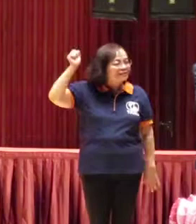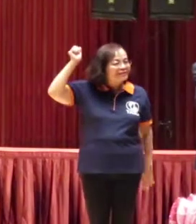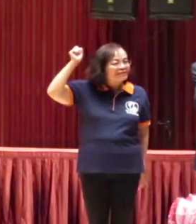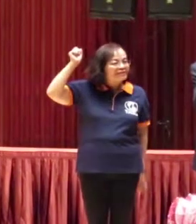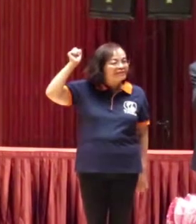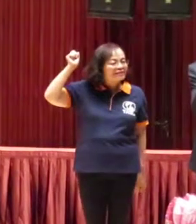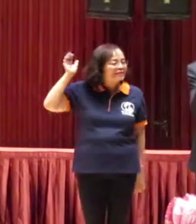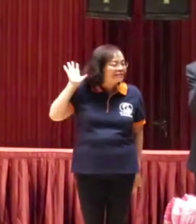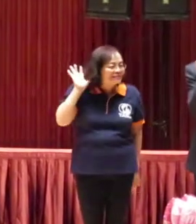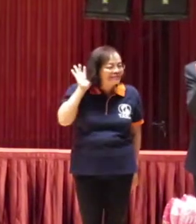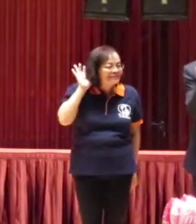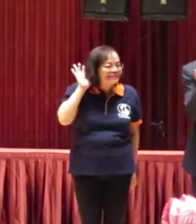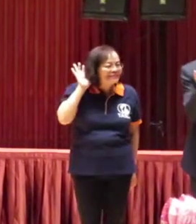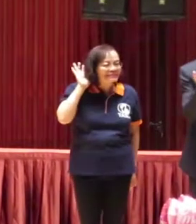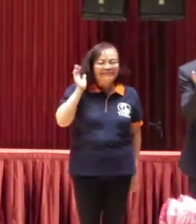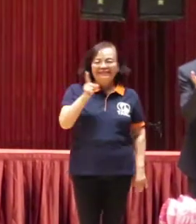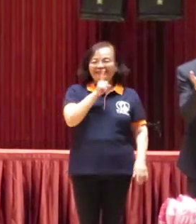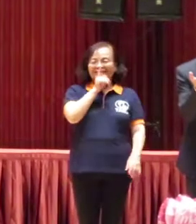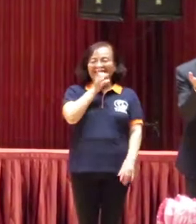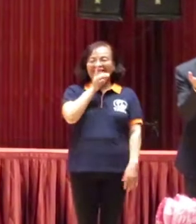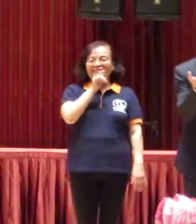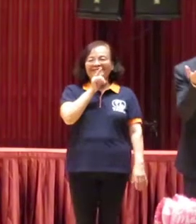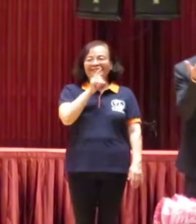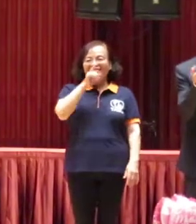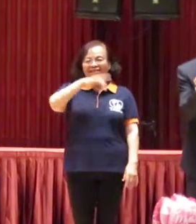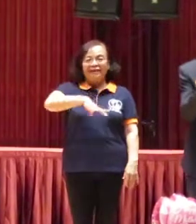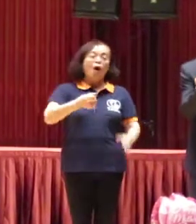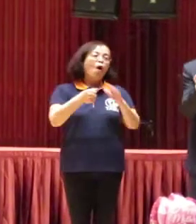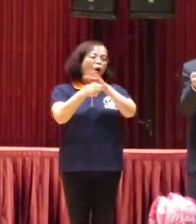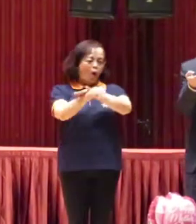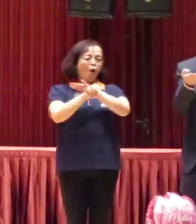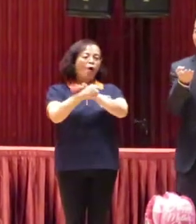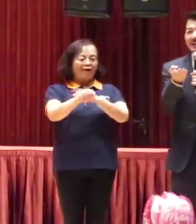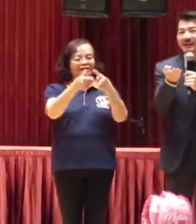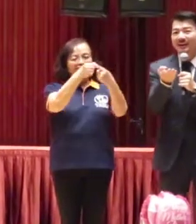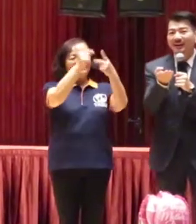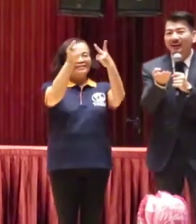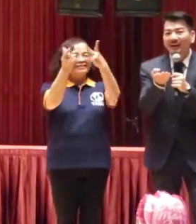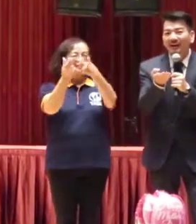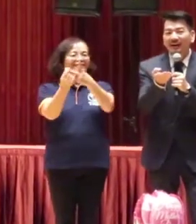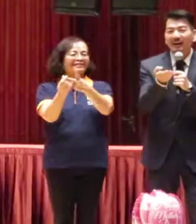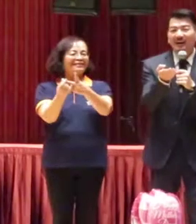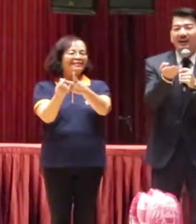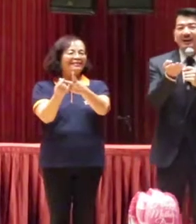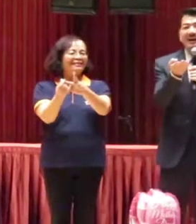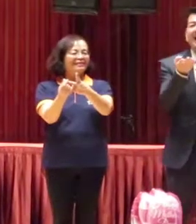在 外埔丰原。 在台中哪里？ 后里。 后里还有呢？